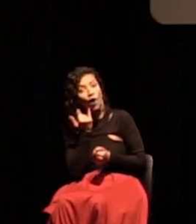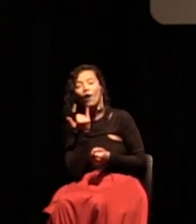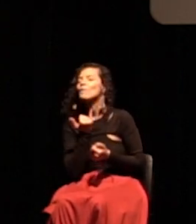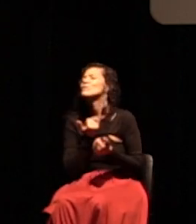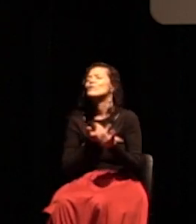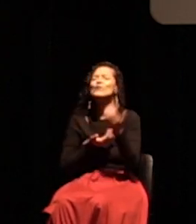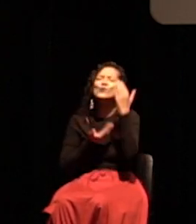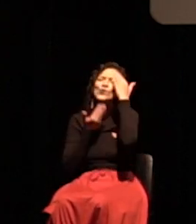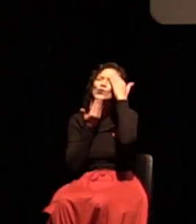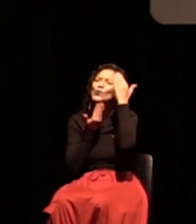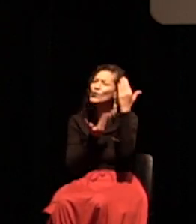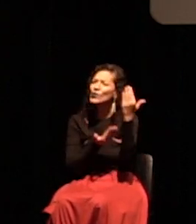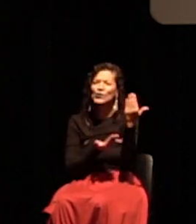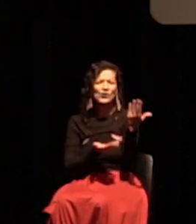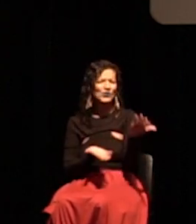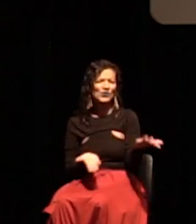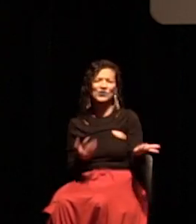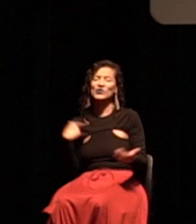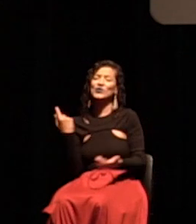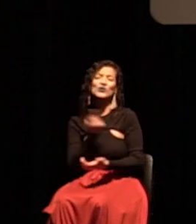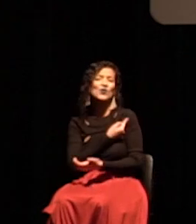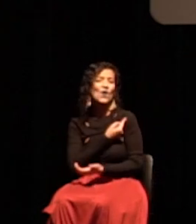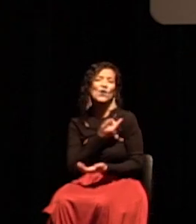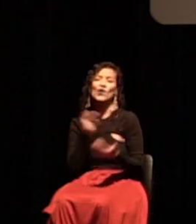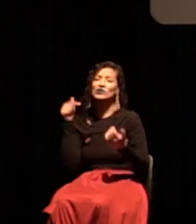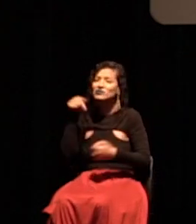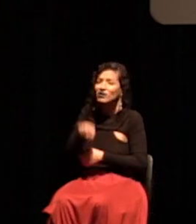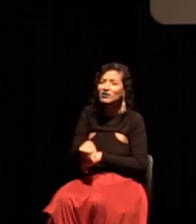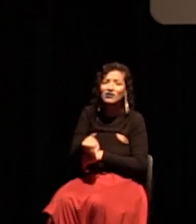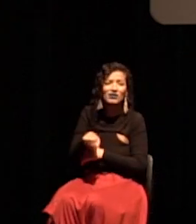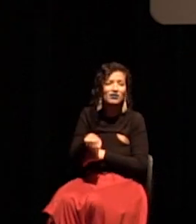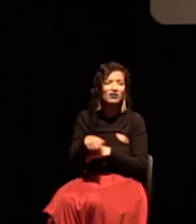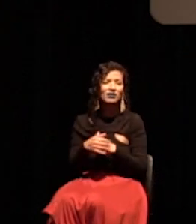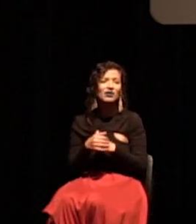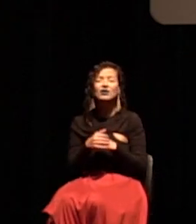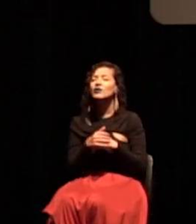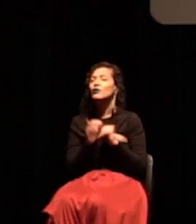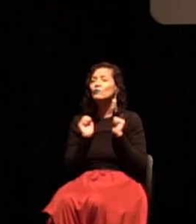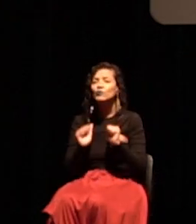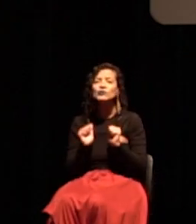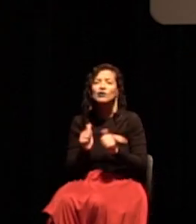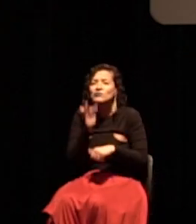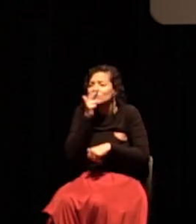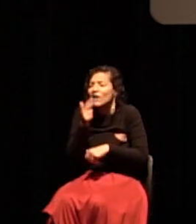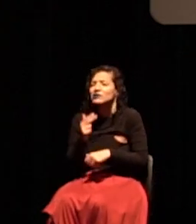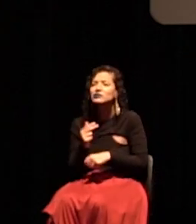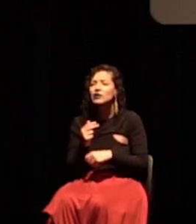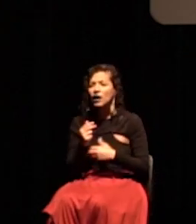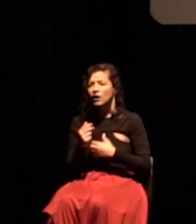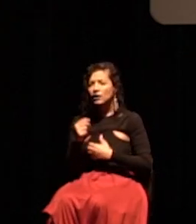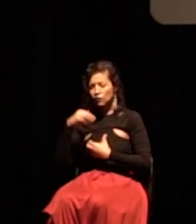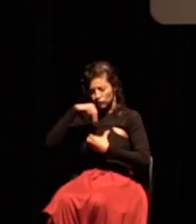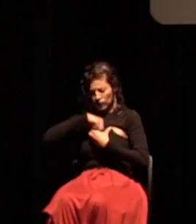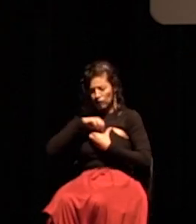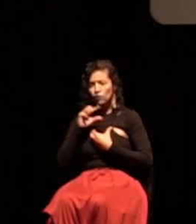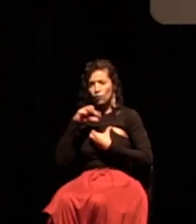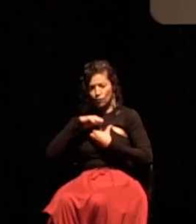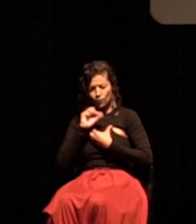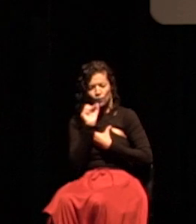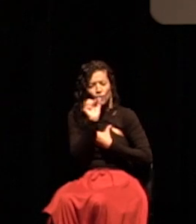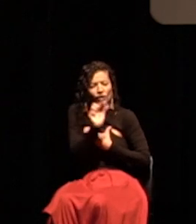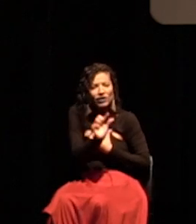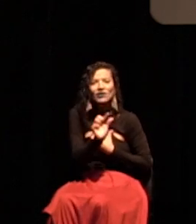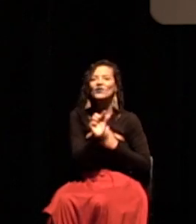Todos nós deixámos aqui um pouquinho de nós nesta exposição, mas a IOL deixou um bocadinho